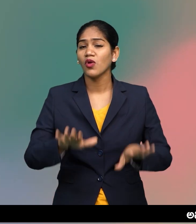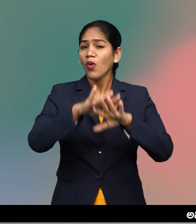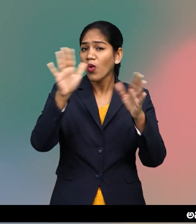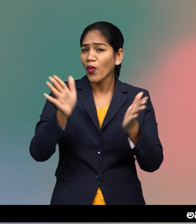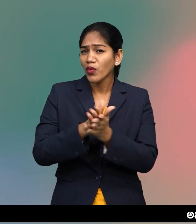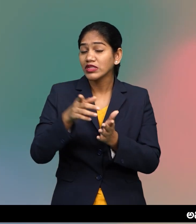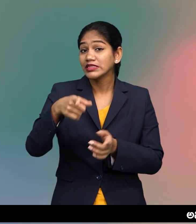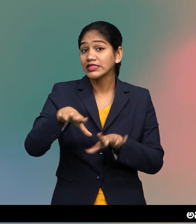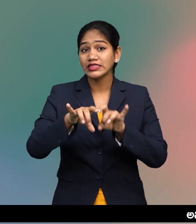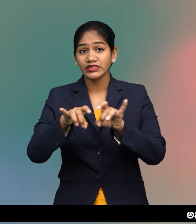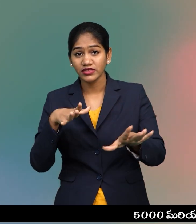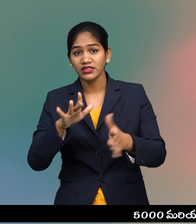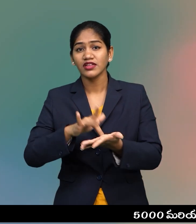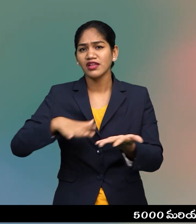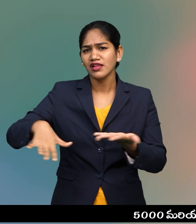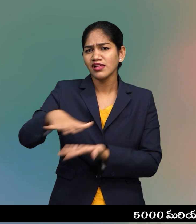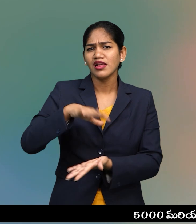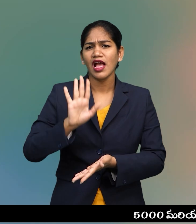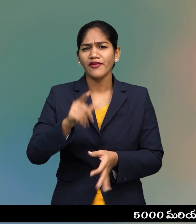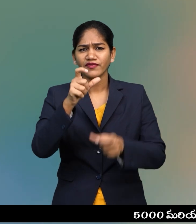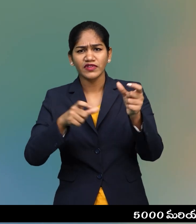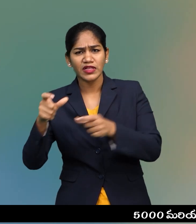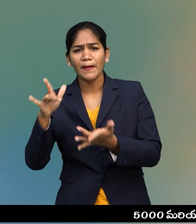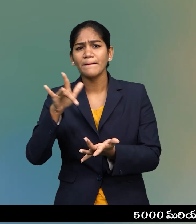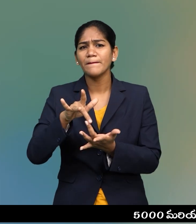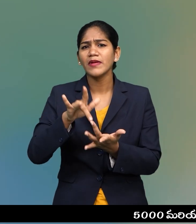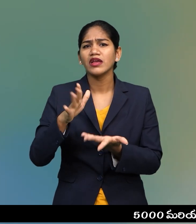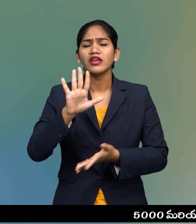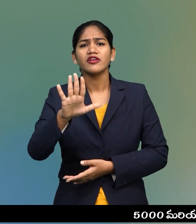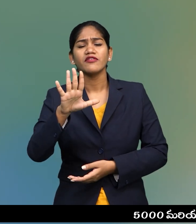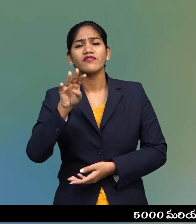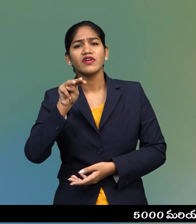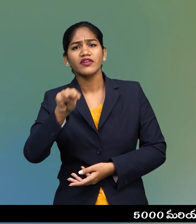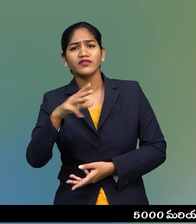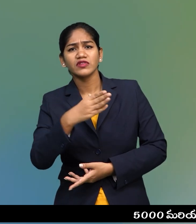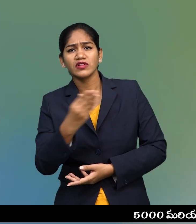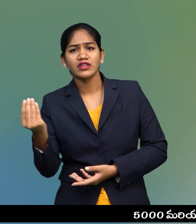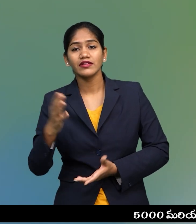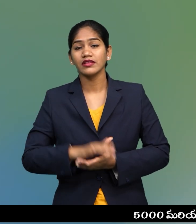అన్ని పట్టణ ప్రాంతాలు 5,000 మరియు 1,00,000 మధ్య జనాభా ఉంది.